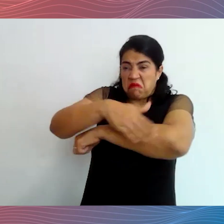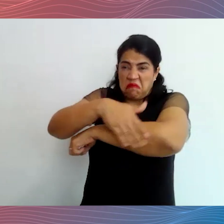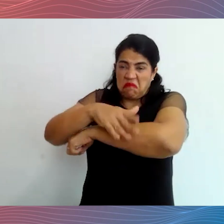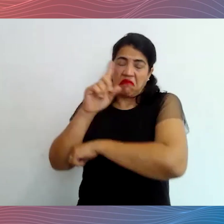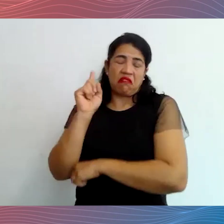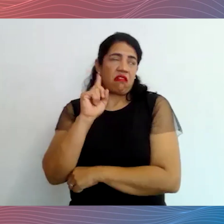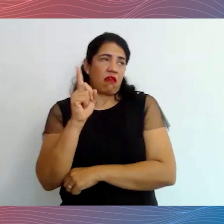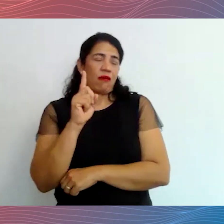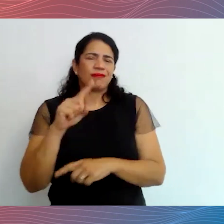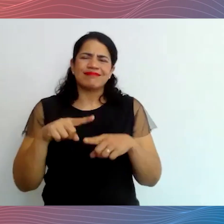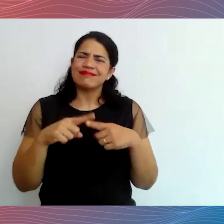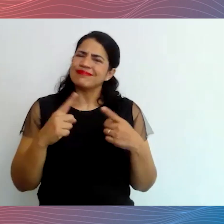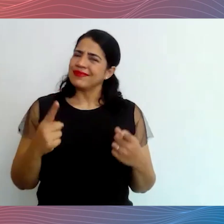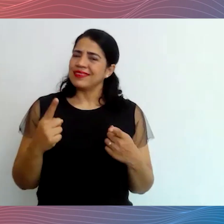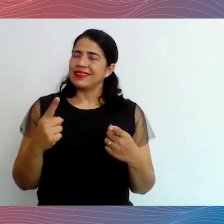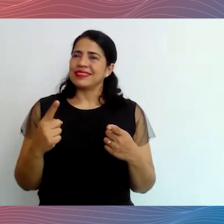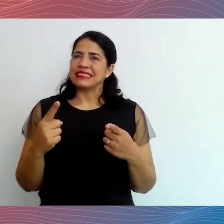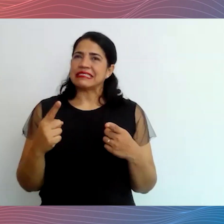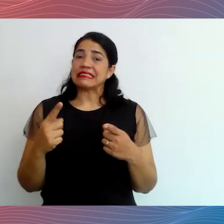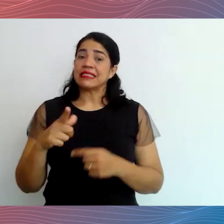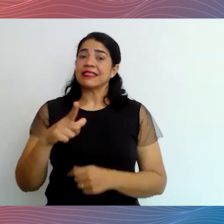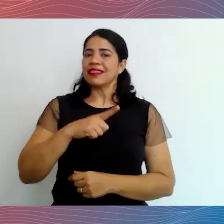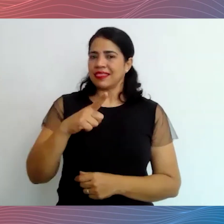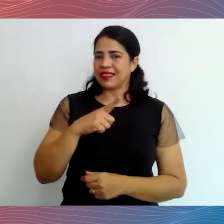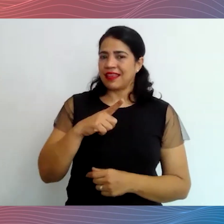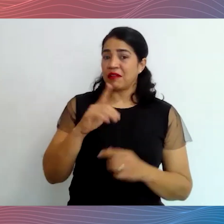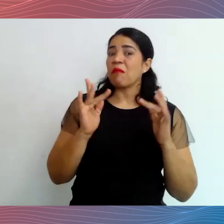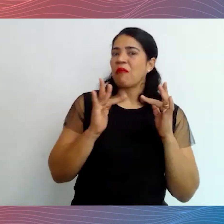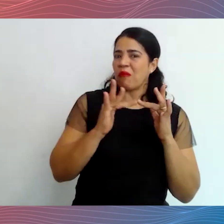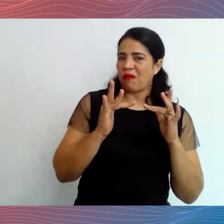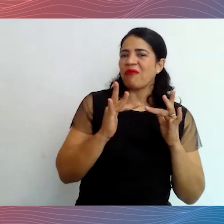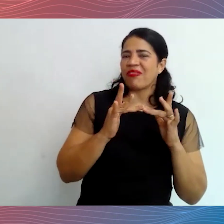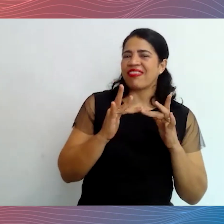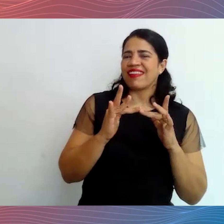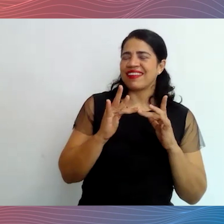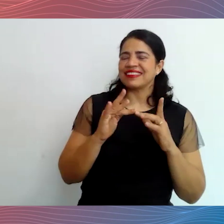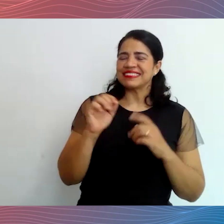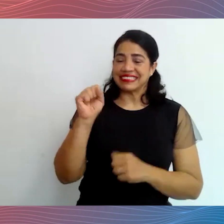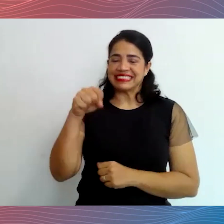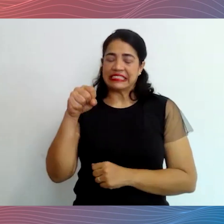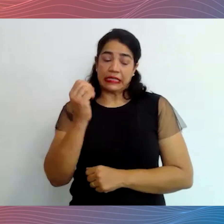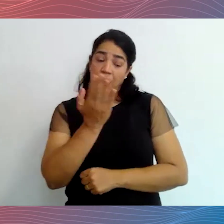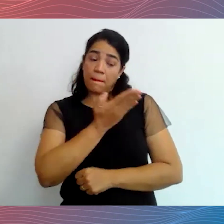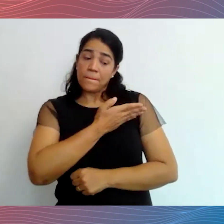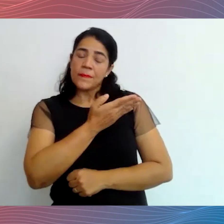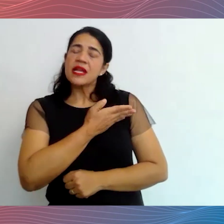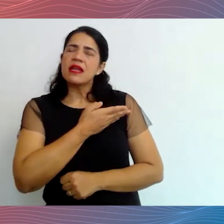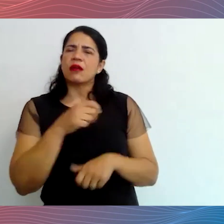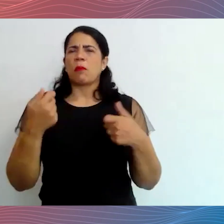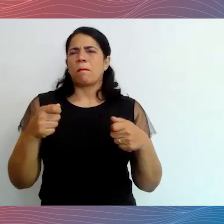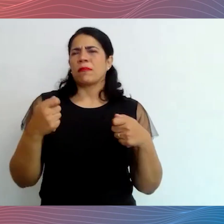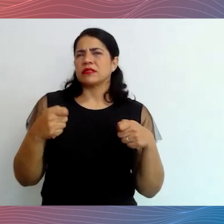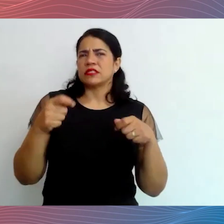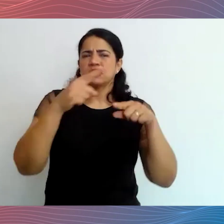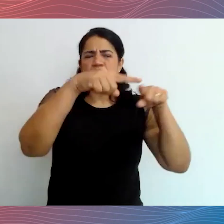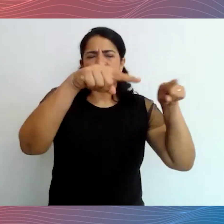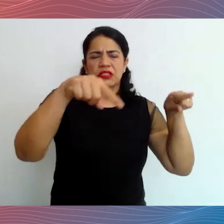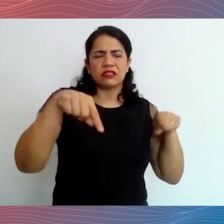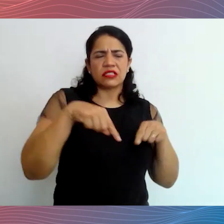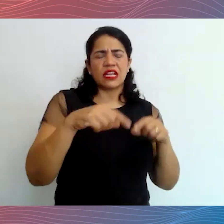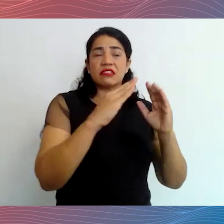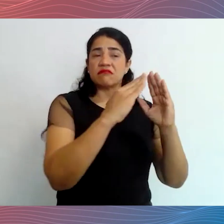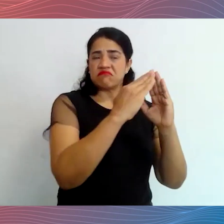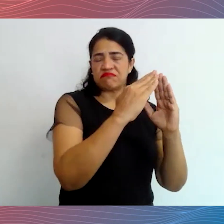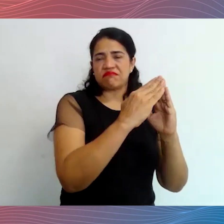mas você tem algum contato nas ruas, você precisa ir nas lojas, você precisa ir